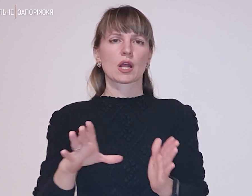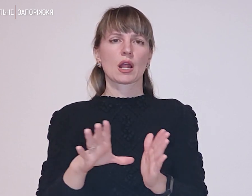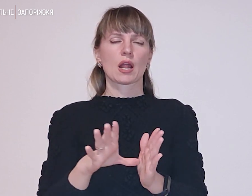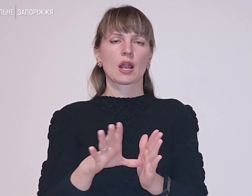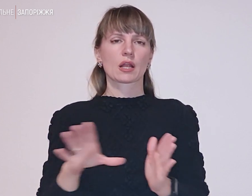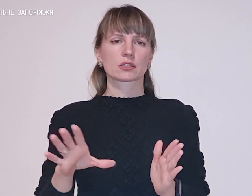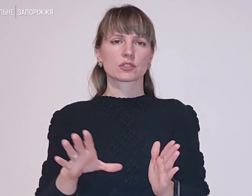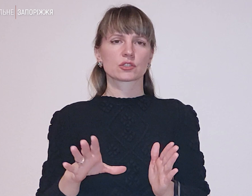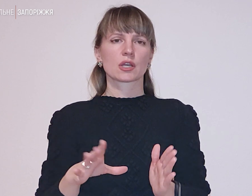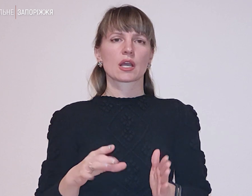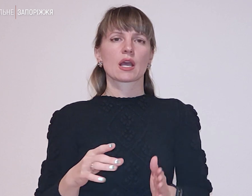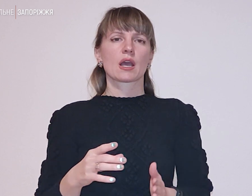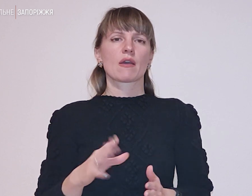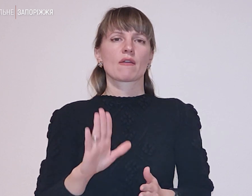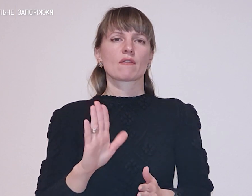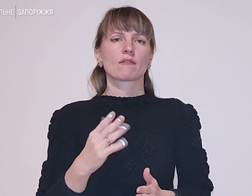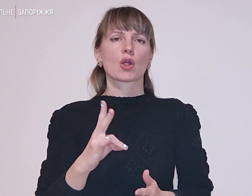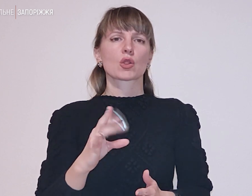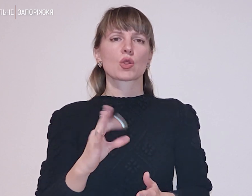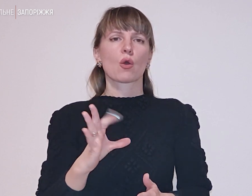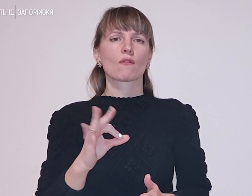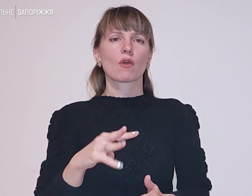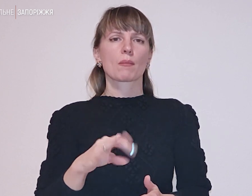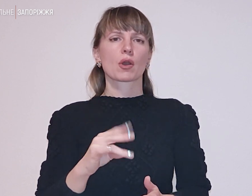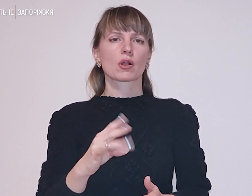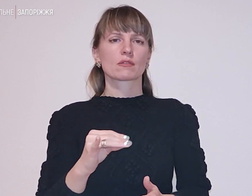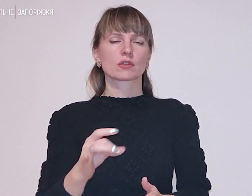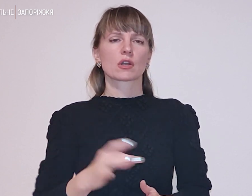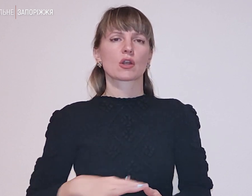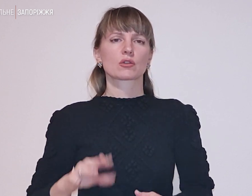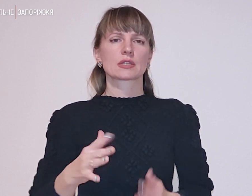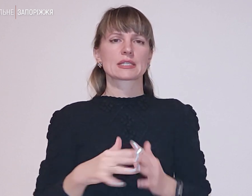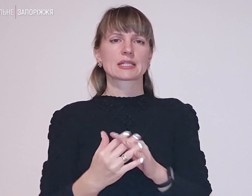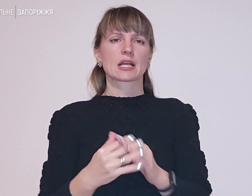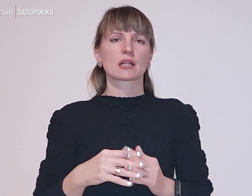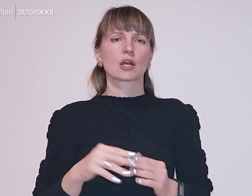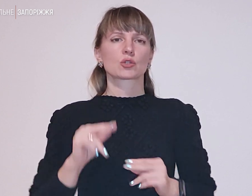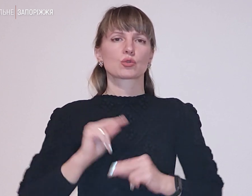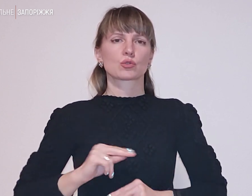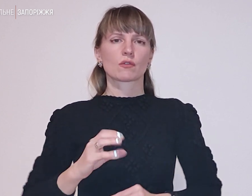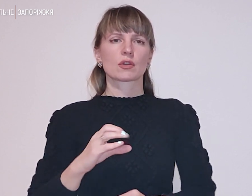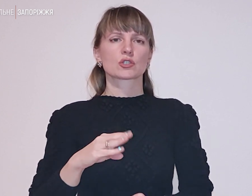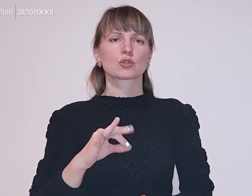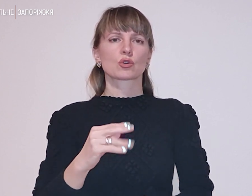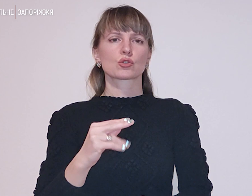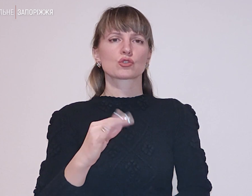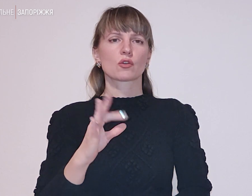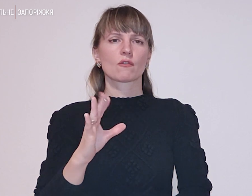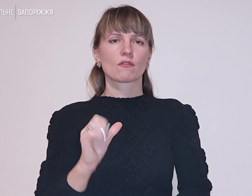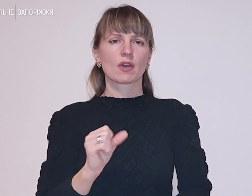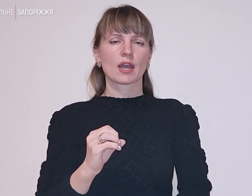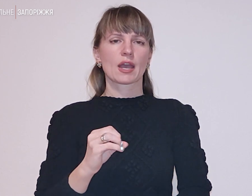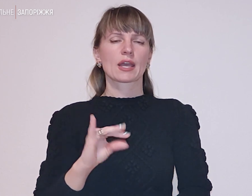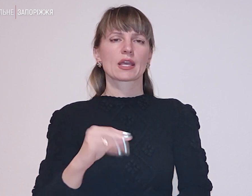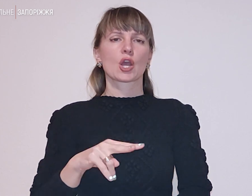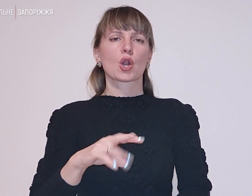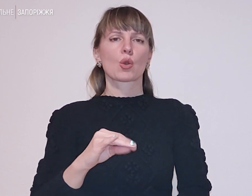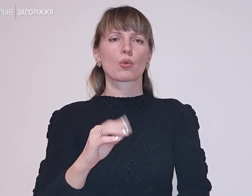електроенергії. Зокрема, в Новомиколаївському районі в селах Трудове, Сторчове та Любицьке. Про це Суспільному повідомила